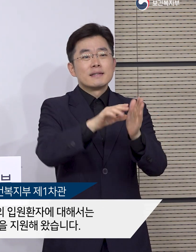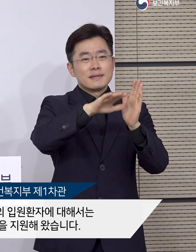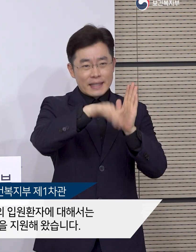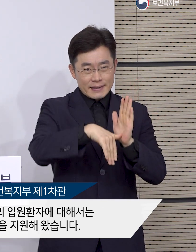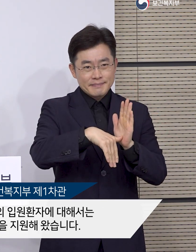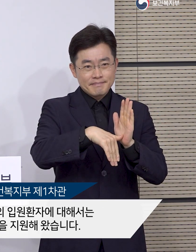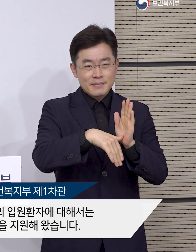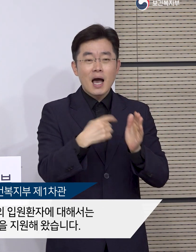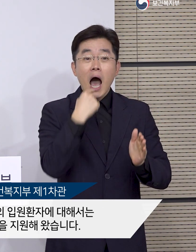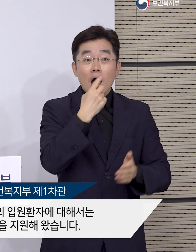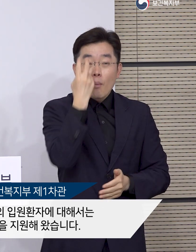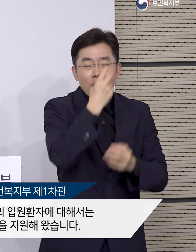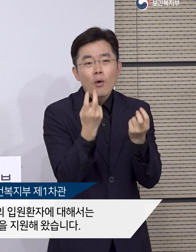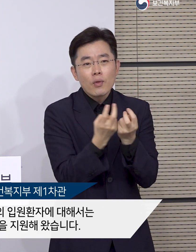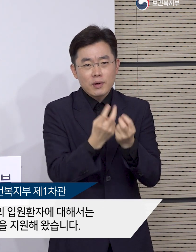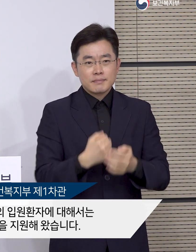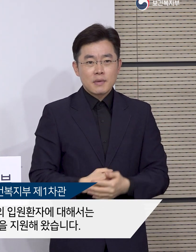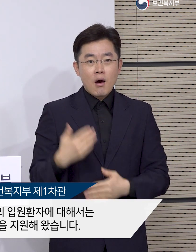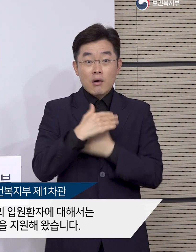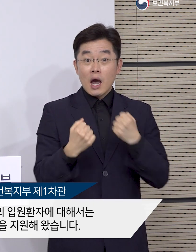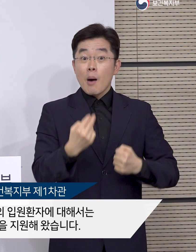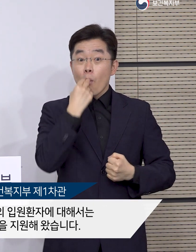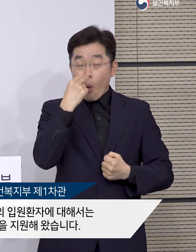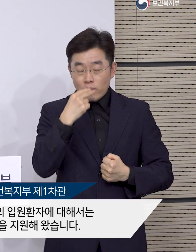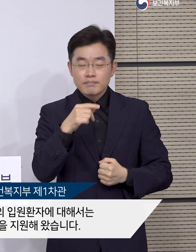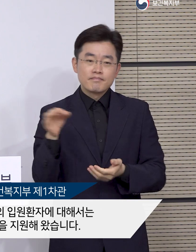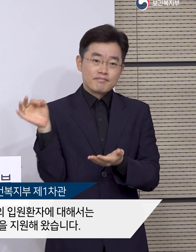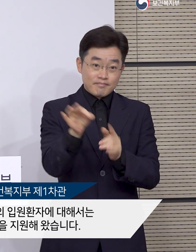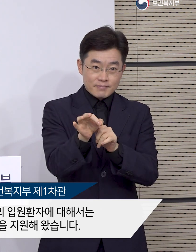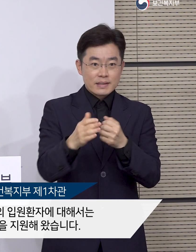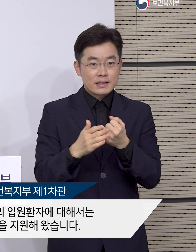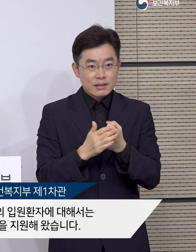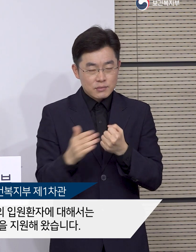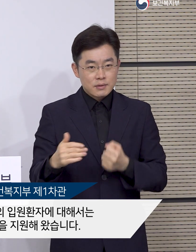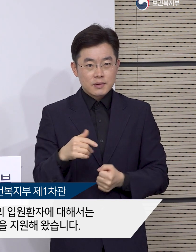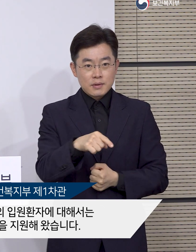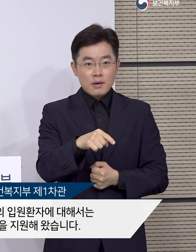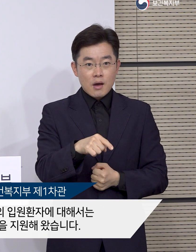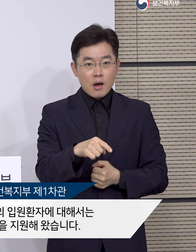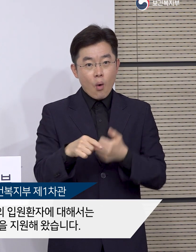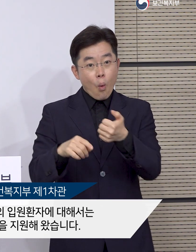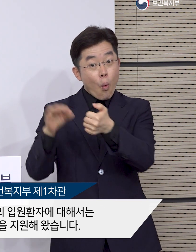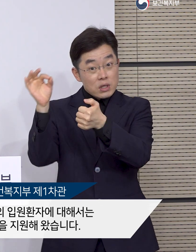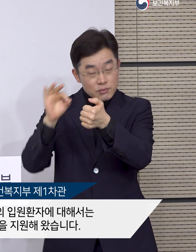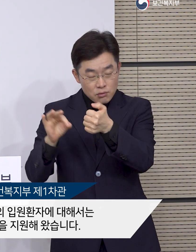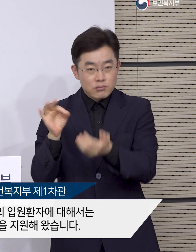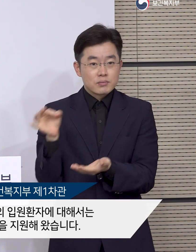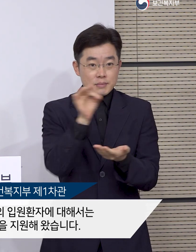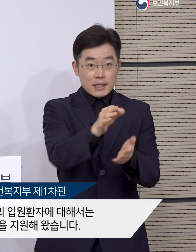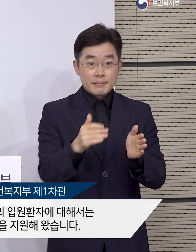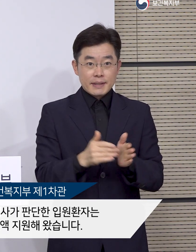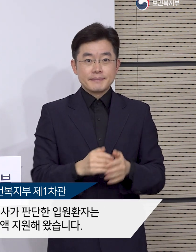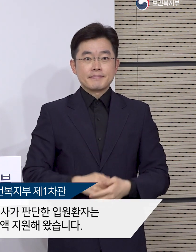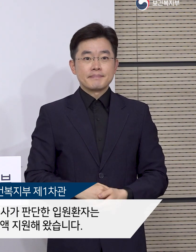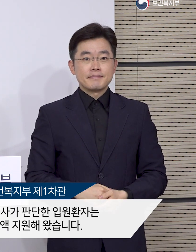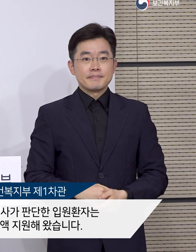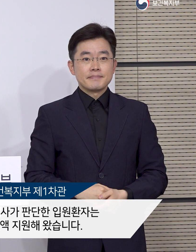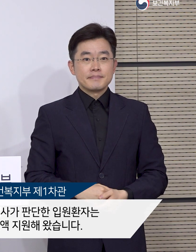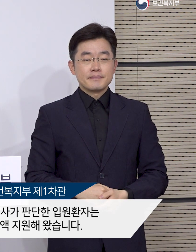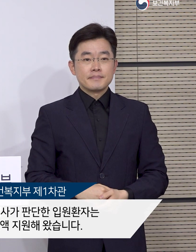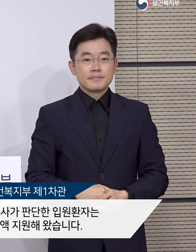대해서는 진단검사가 건강보험이 적용되어 50%의 금액을 지원해 왔습니다.